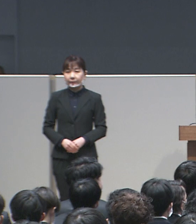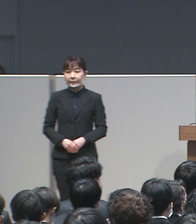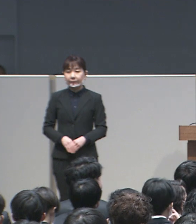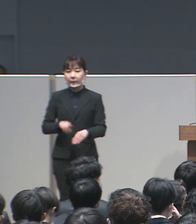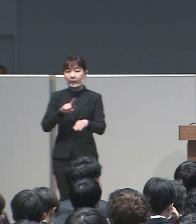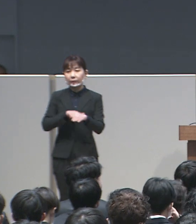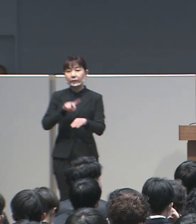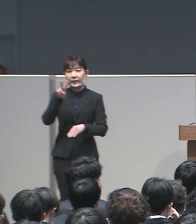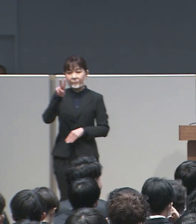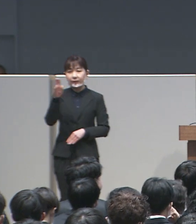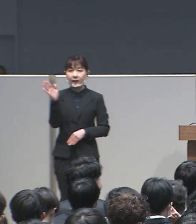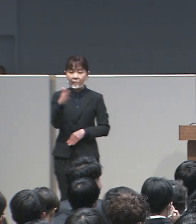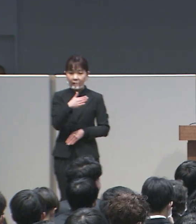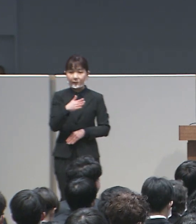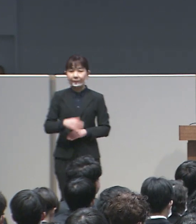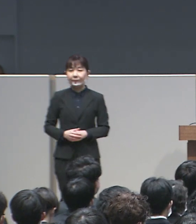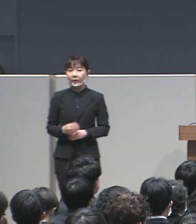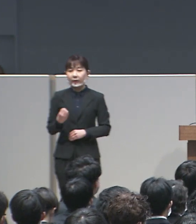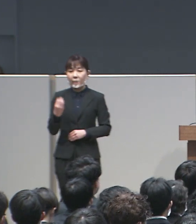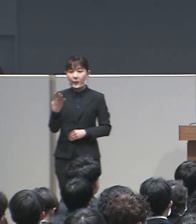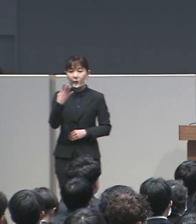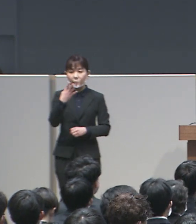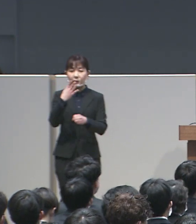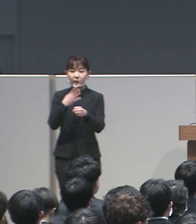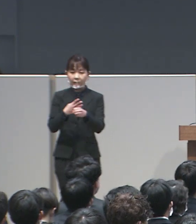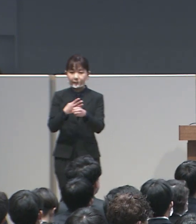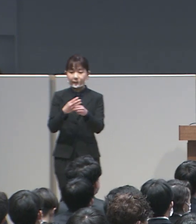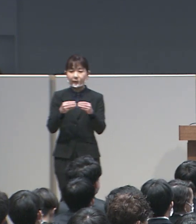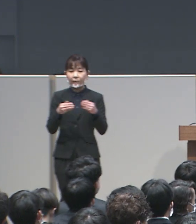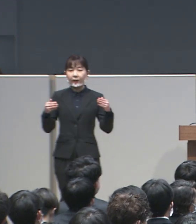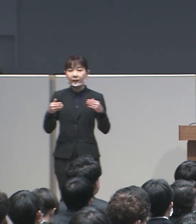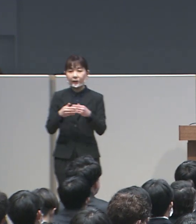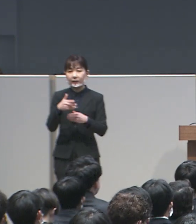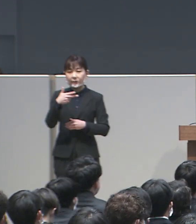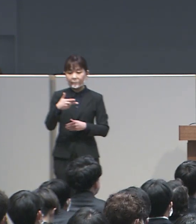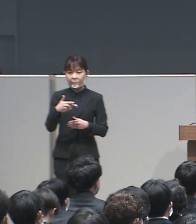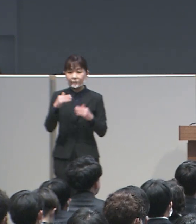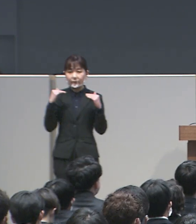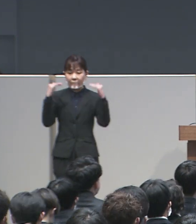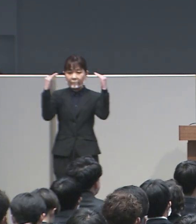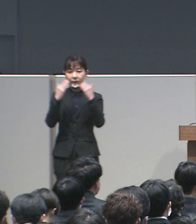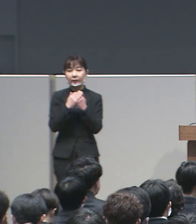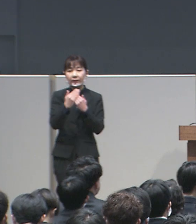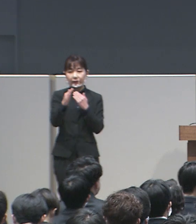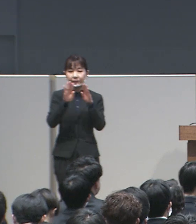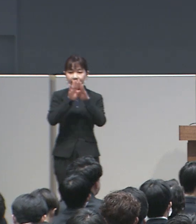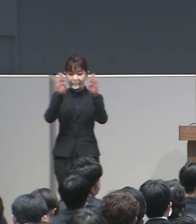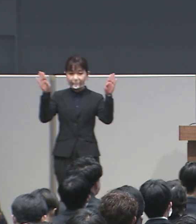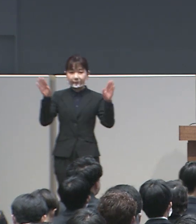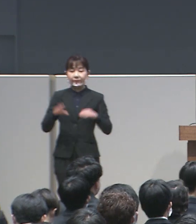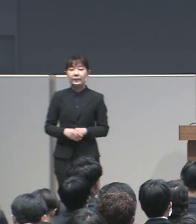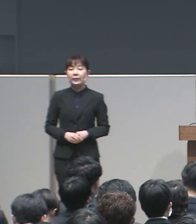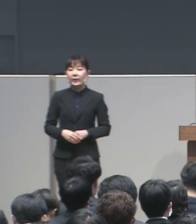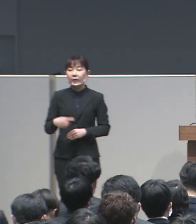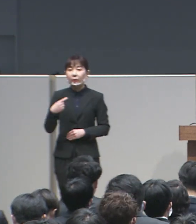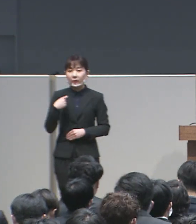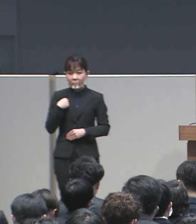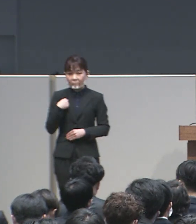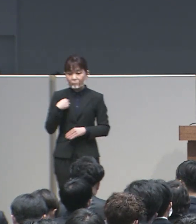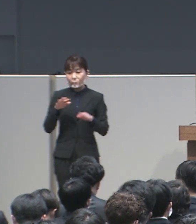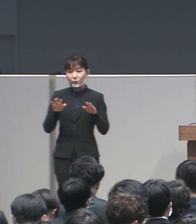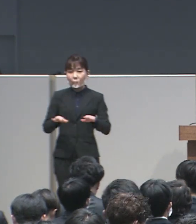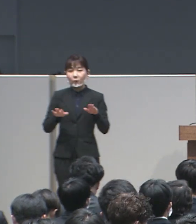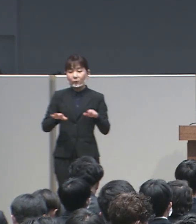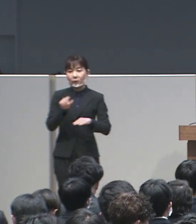午後2時より例は4年長崎市成人式を行います私は本日